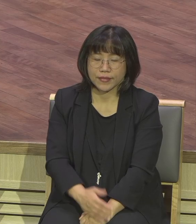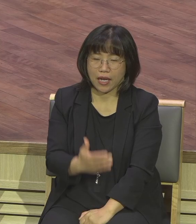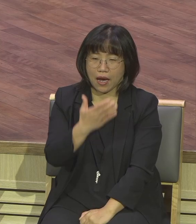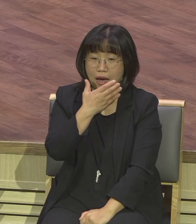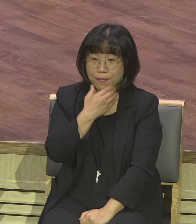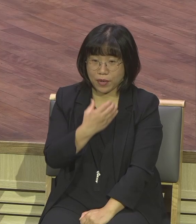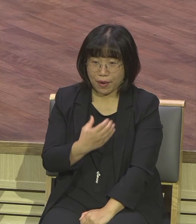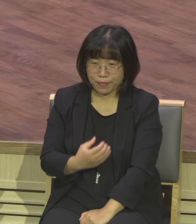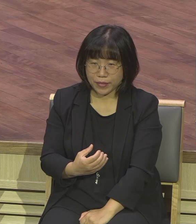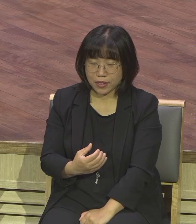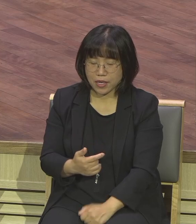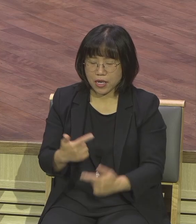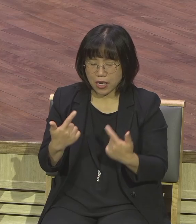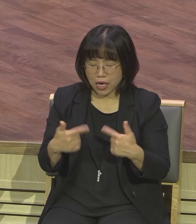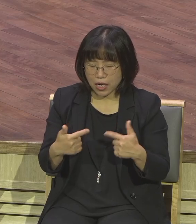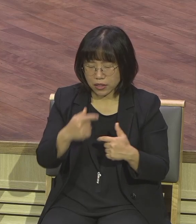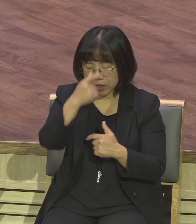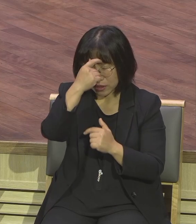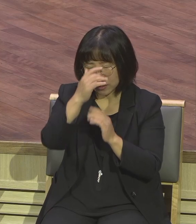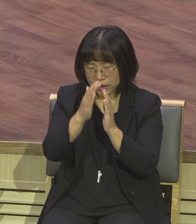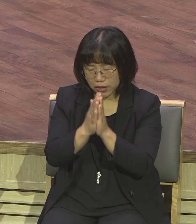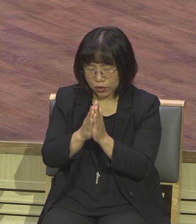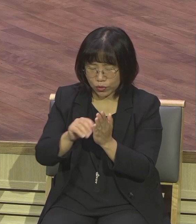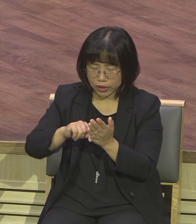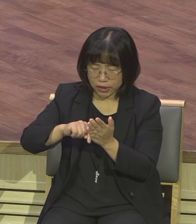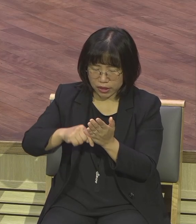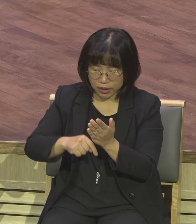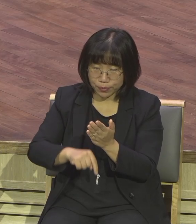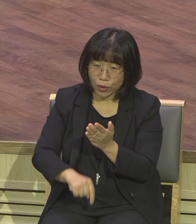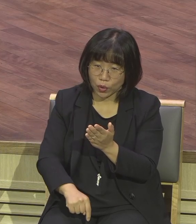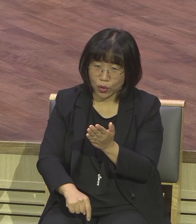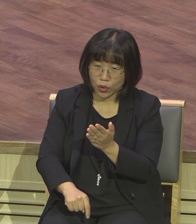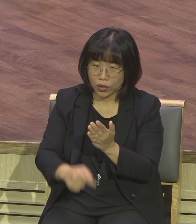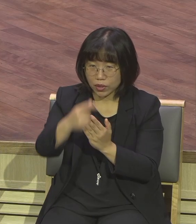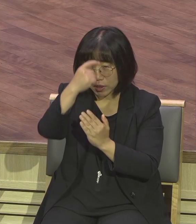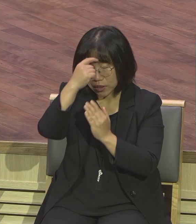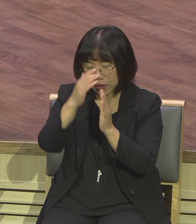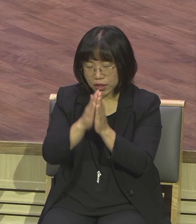아브라함은요, 깊은 기도를 가졌어요. 기도를 단을 쌓았다.